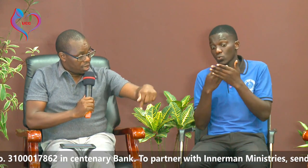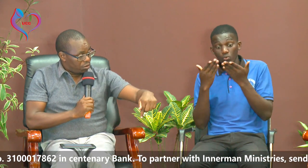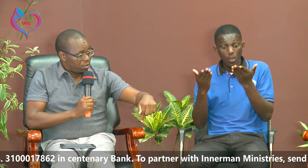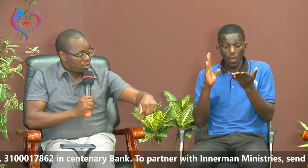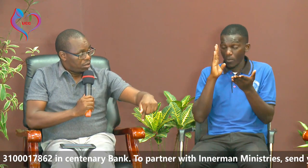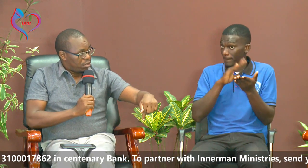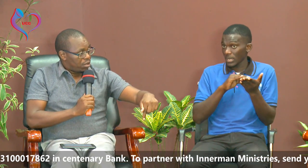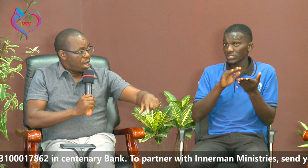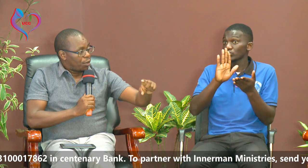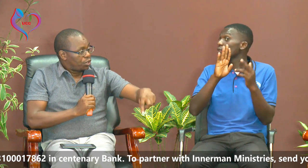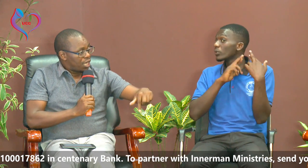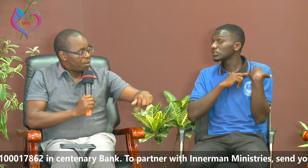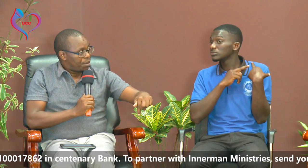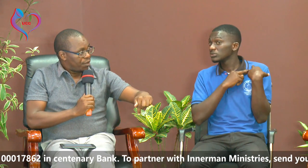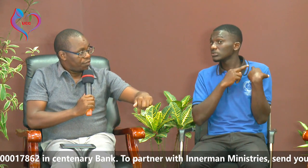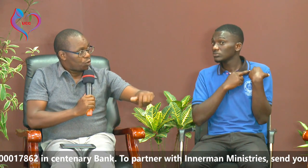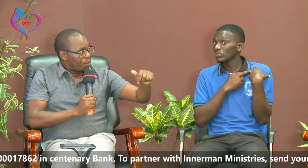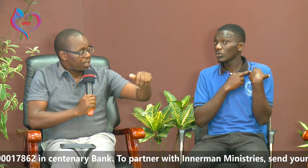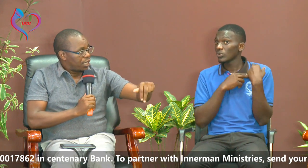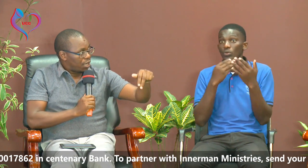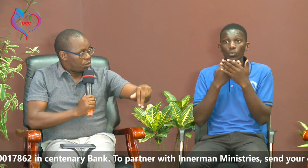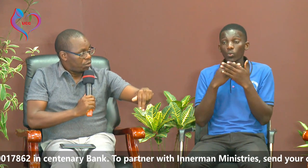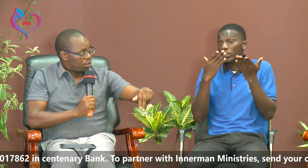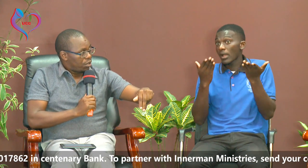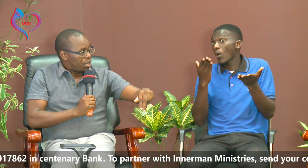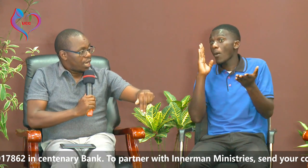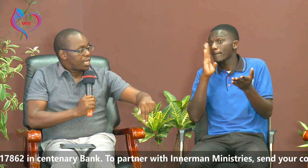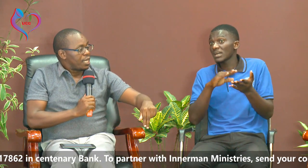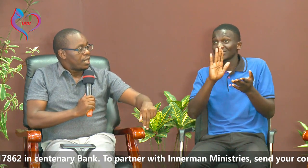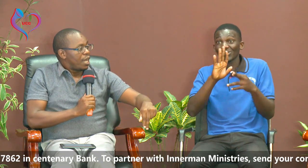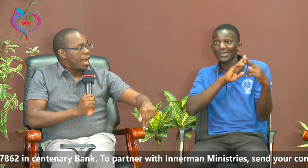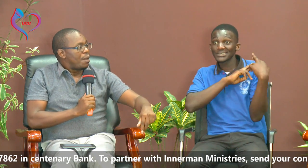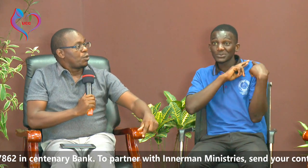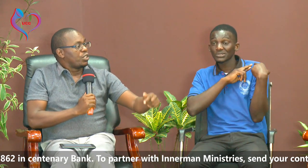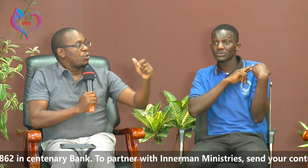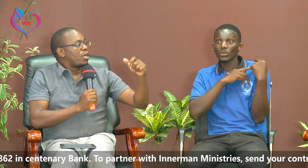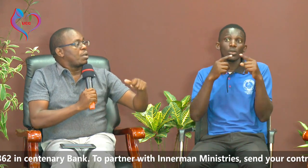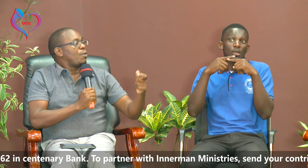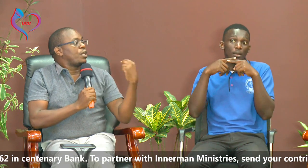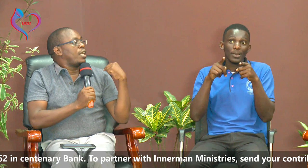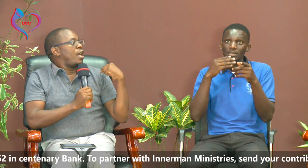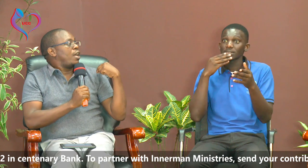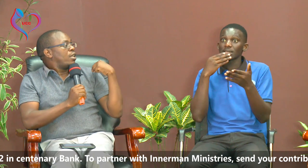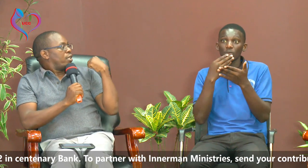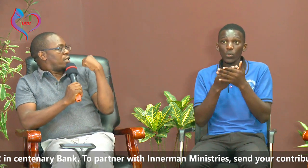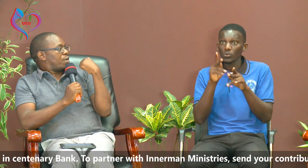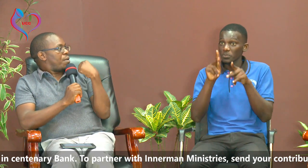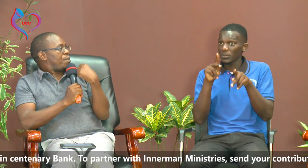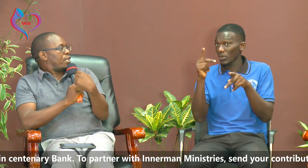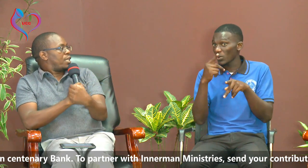cheteekako abalungi na ababi fetwa abyeteekako na ye abalungi bokkabe babogera nti